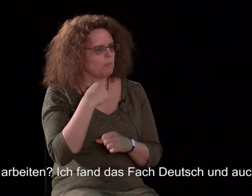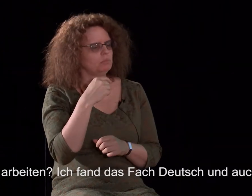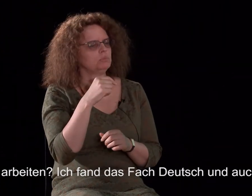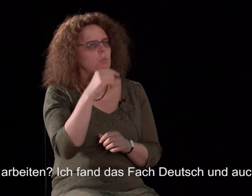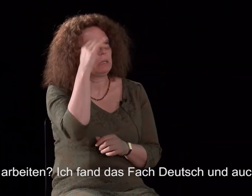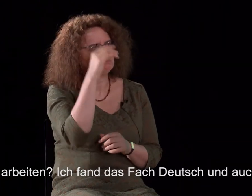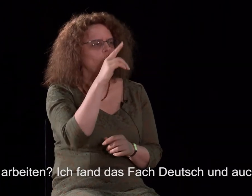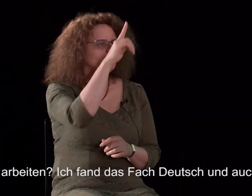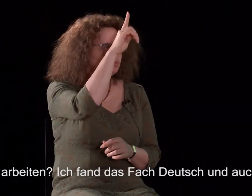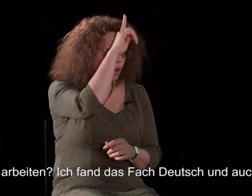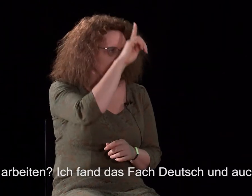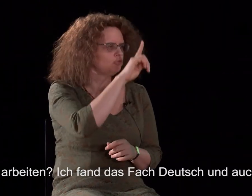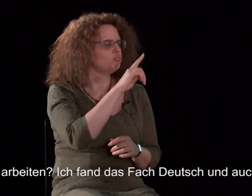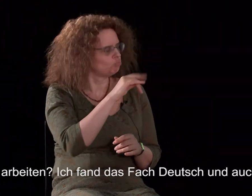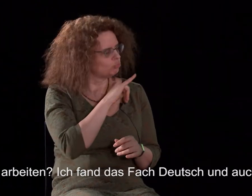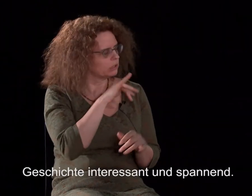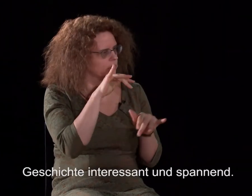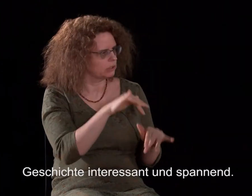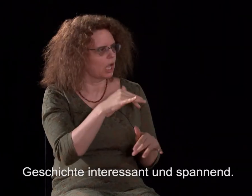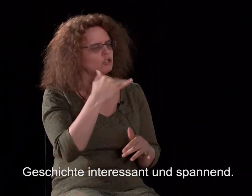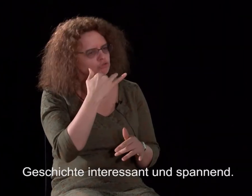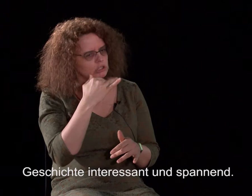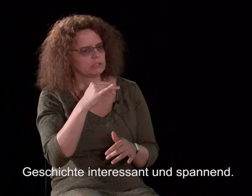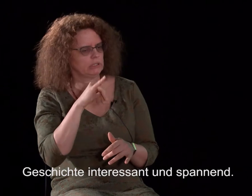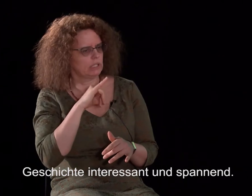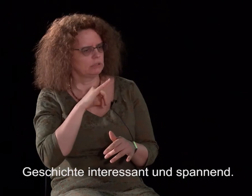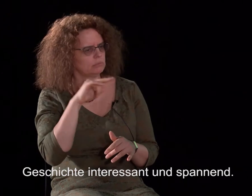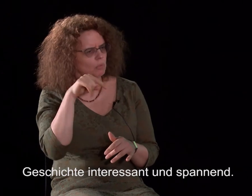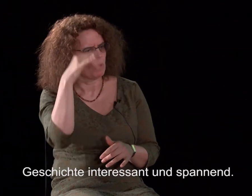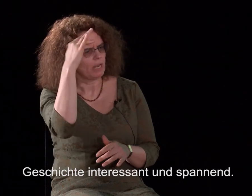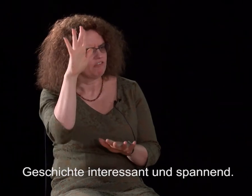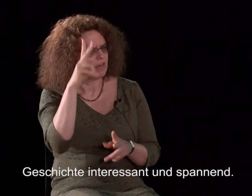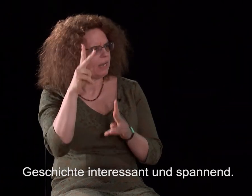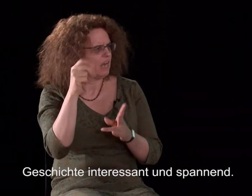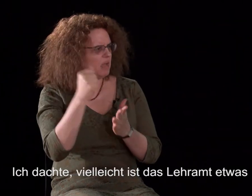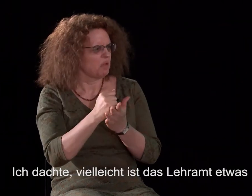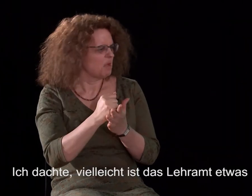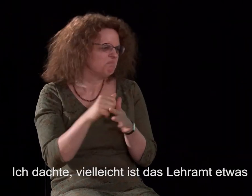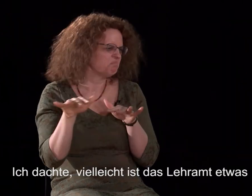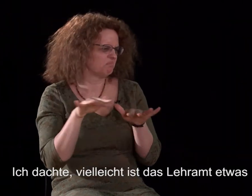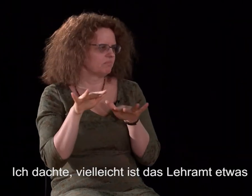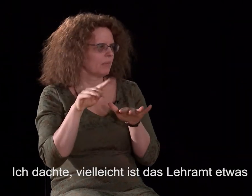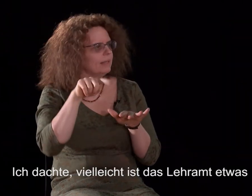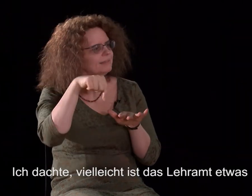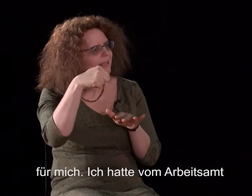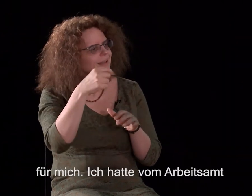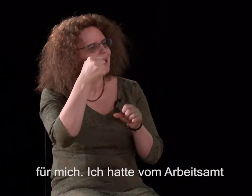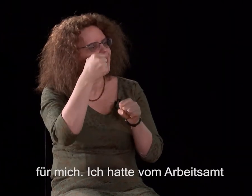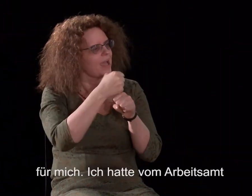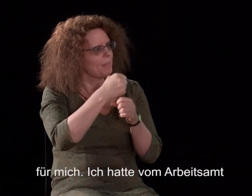fand das Fach Deutsch ganz interessant, auch Geschichte fand ich spannend und dachte, ja, vielleicht ist Lehramt was für mich. Und ich